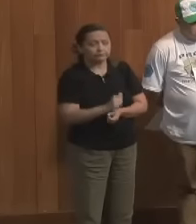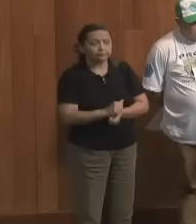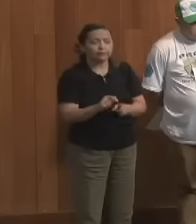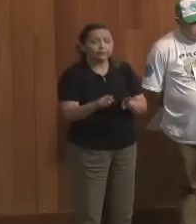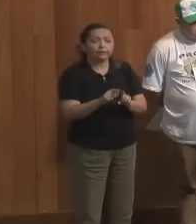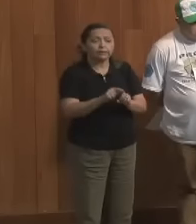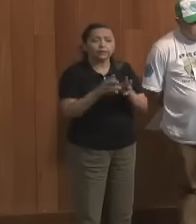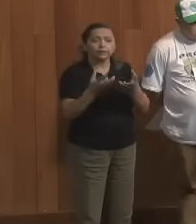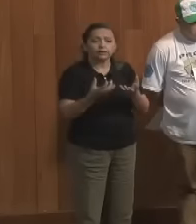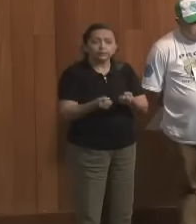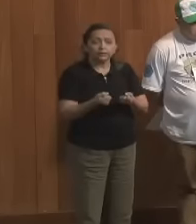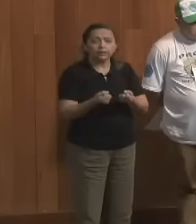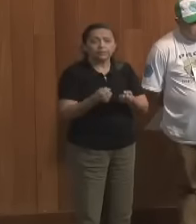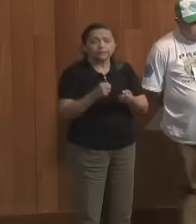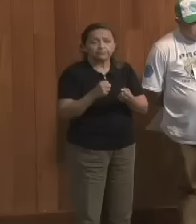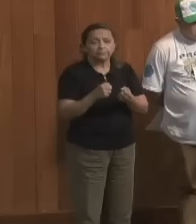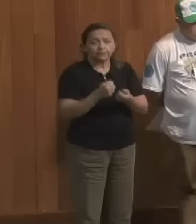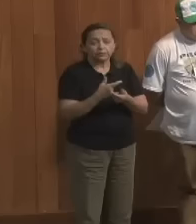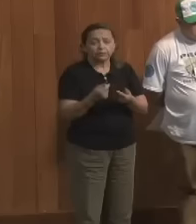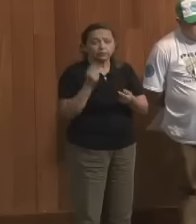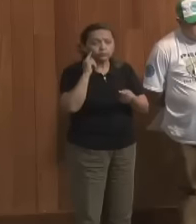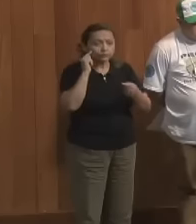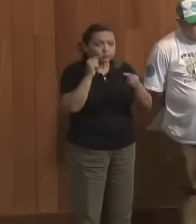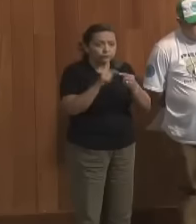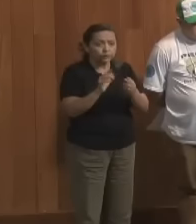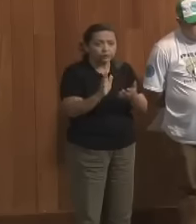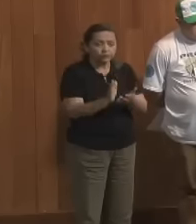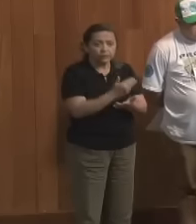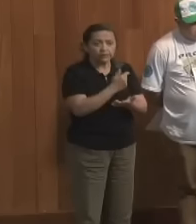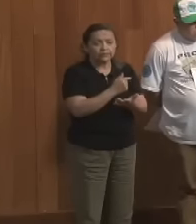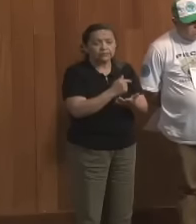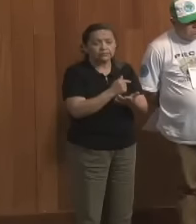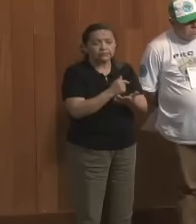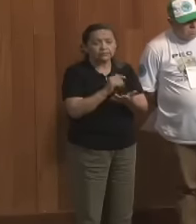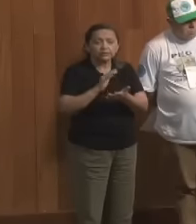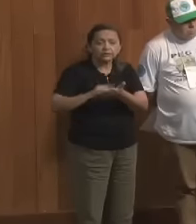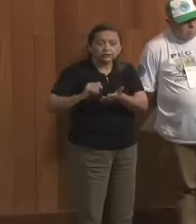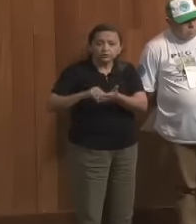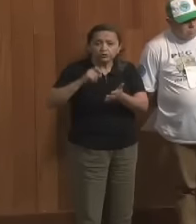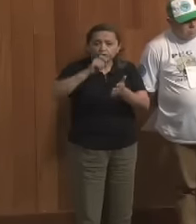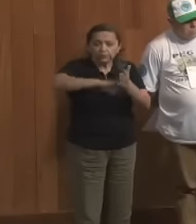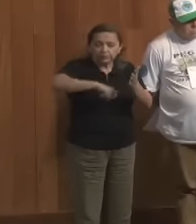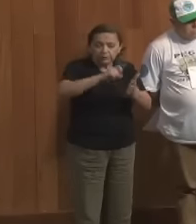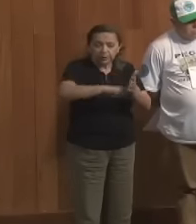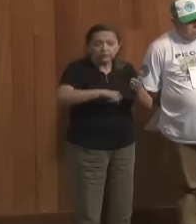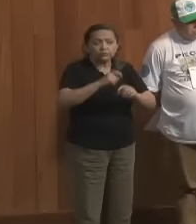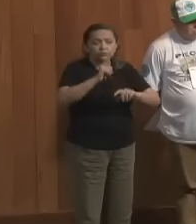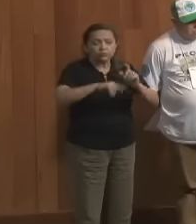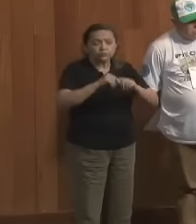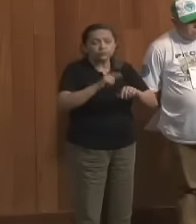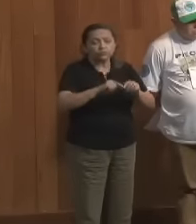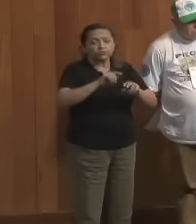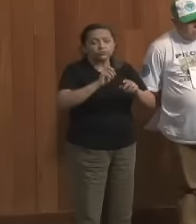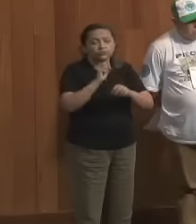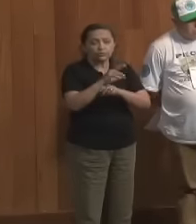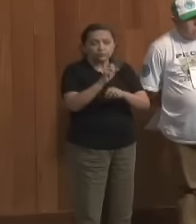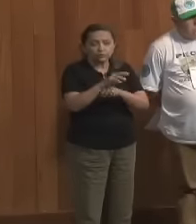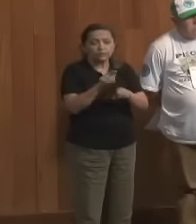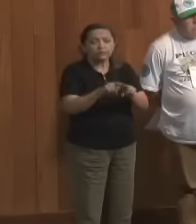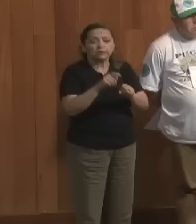Adotar medidas com vistas à retirada das isenções tributárias dos produtos